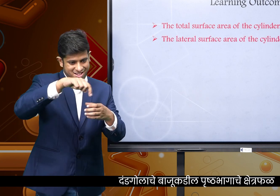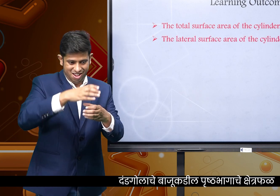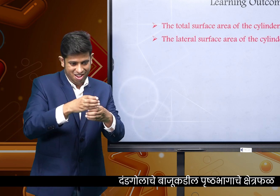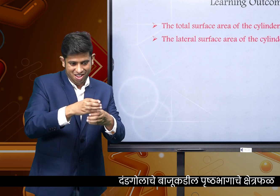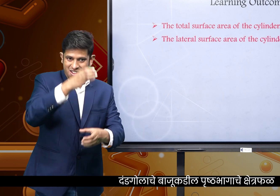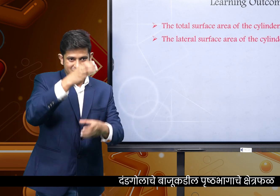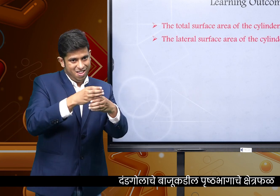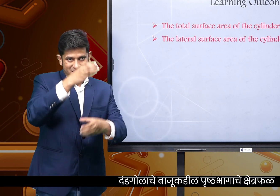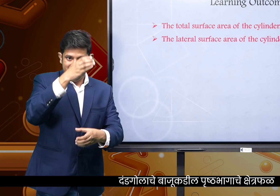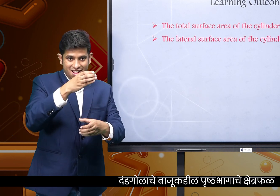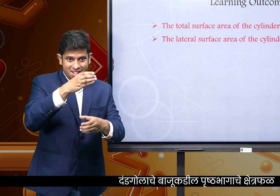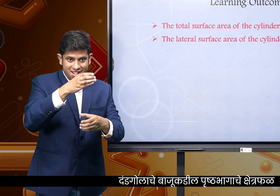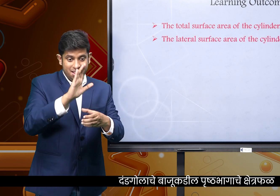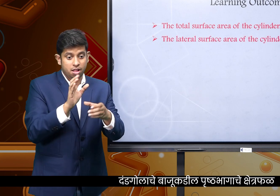दंडगोलाचे बाजूकडील पृष्ठभागाचे क्षेत्रफळ,